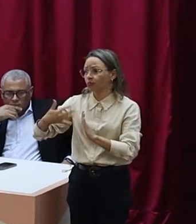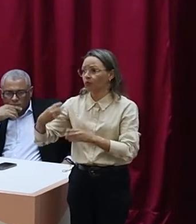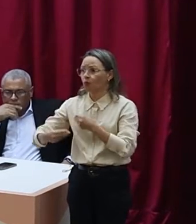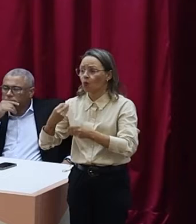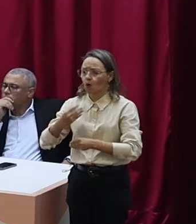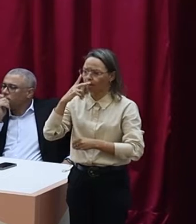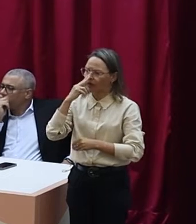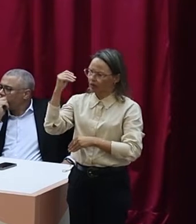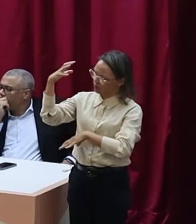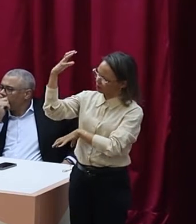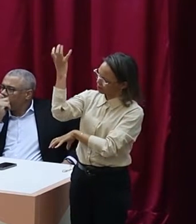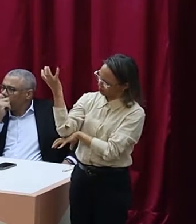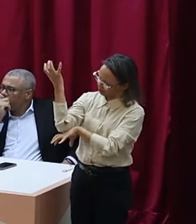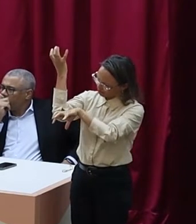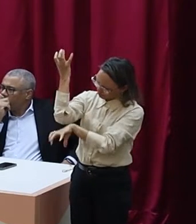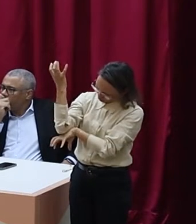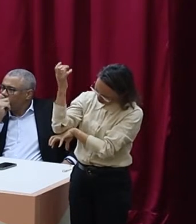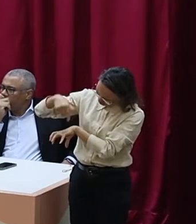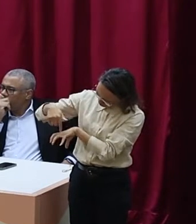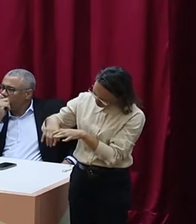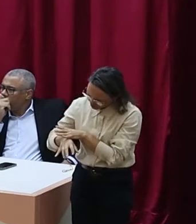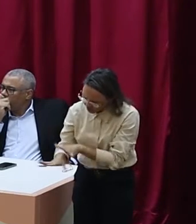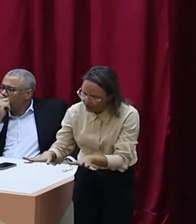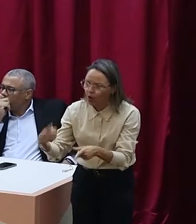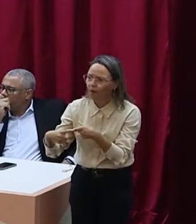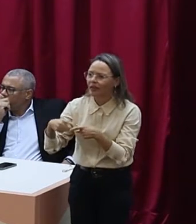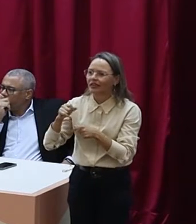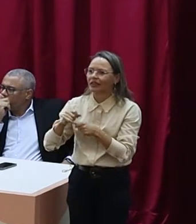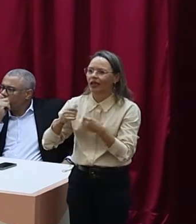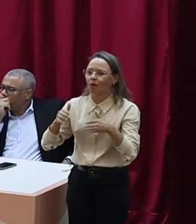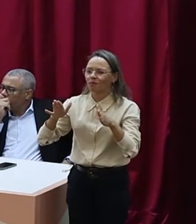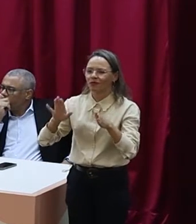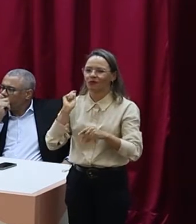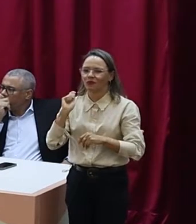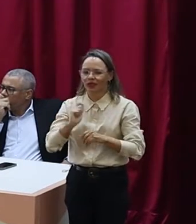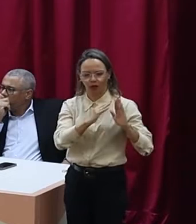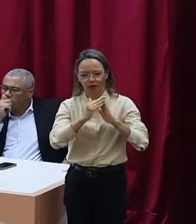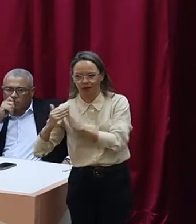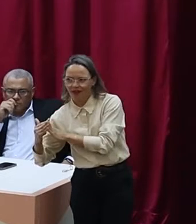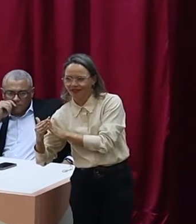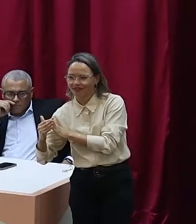Raízes, né, esse coletivo que abriu as portas para a gente lá no Complexo do Alemão.